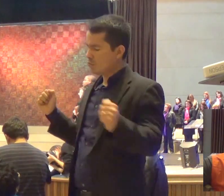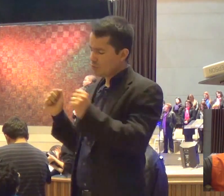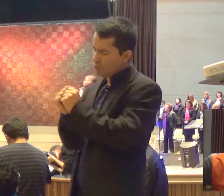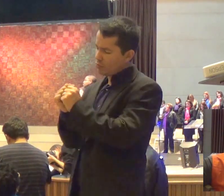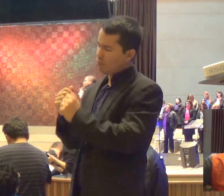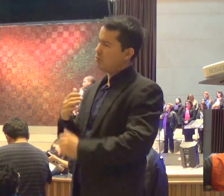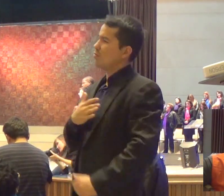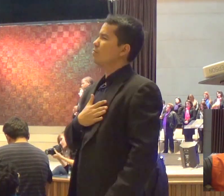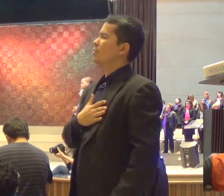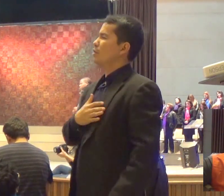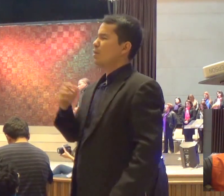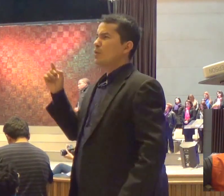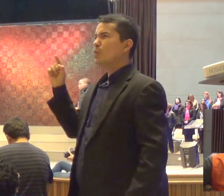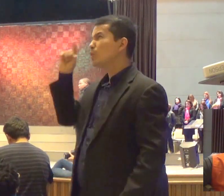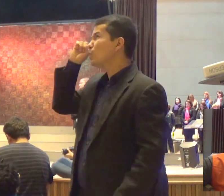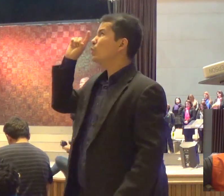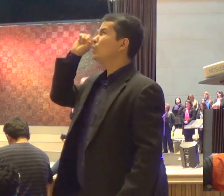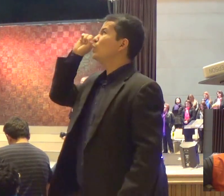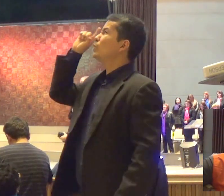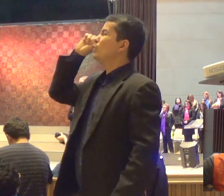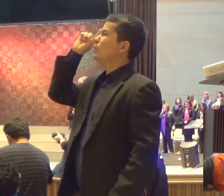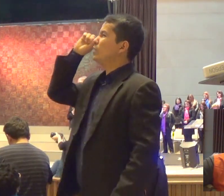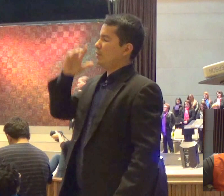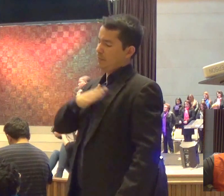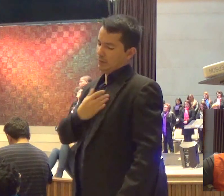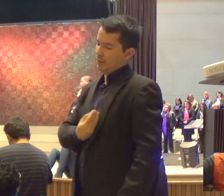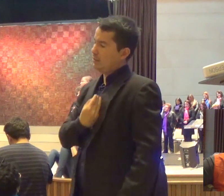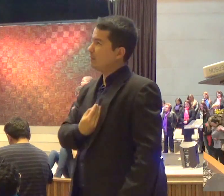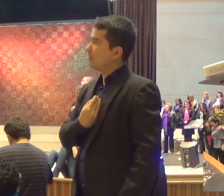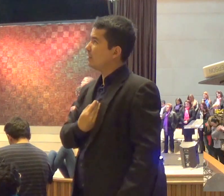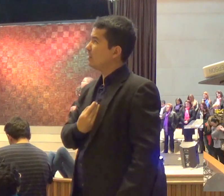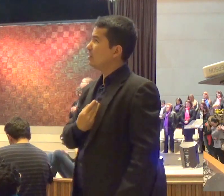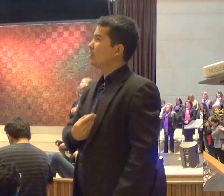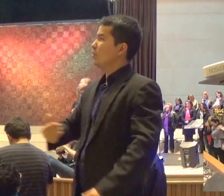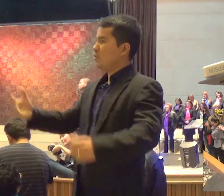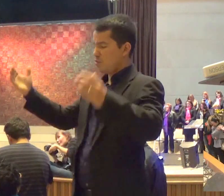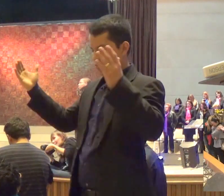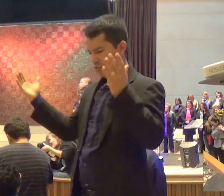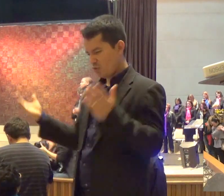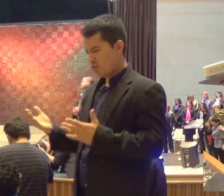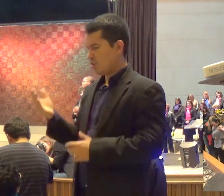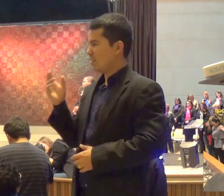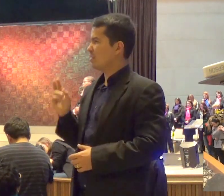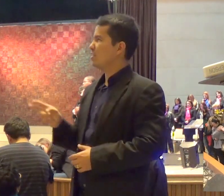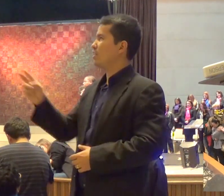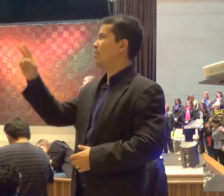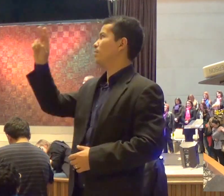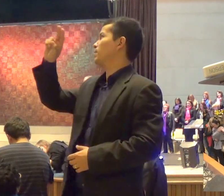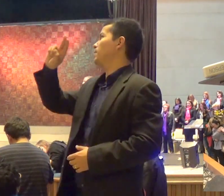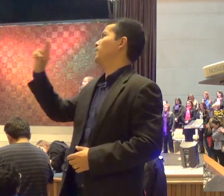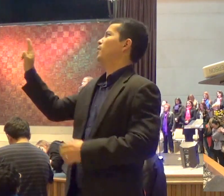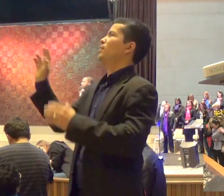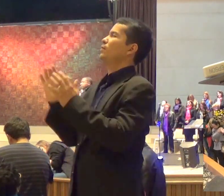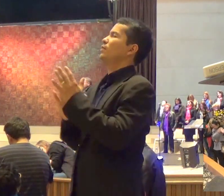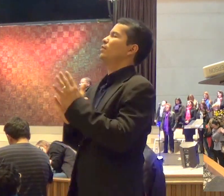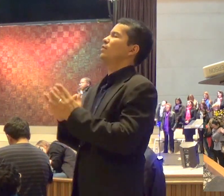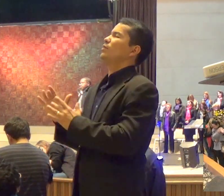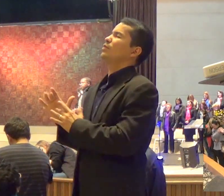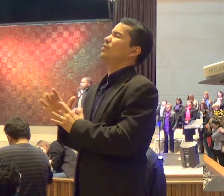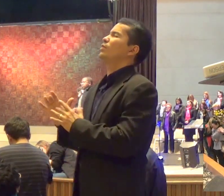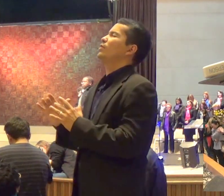comigo todos os dias da minha vida em nome de